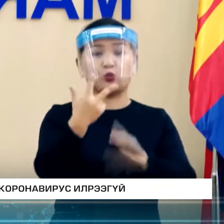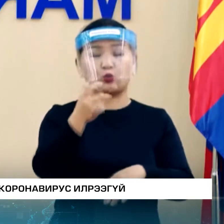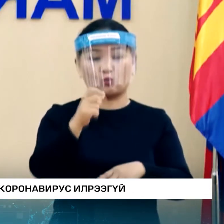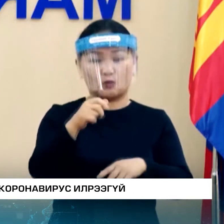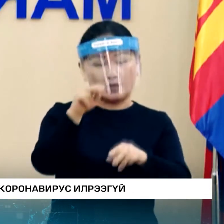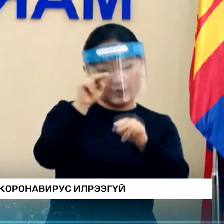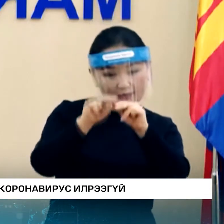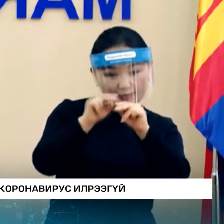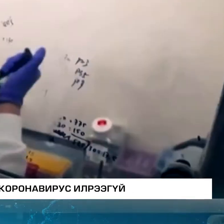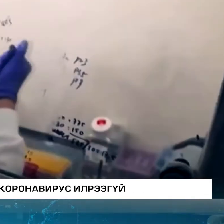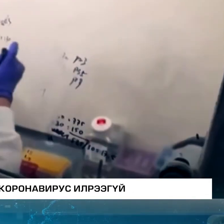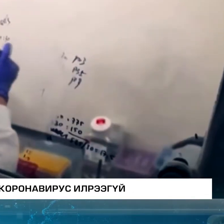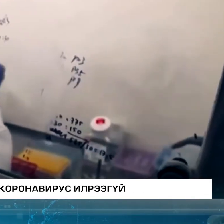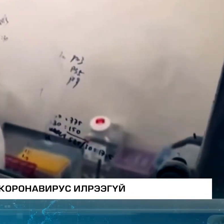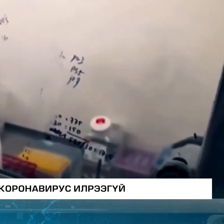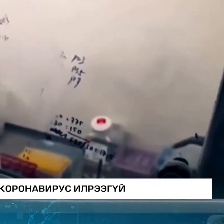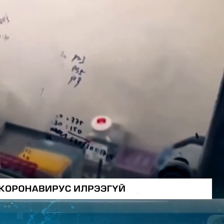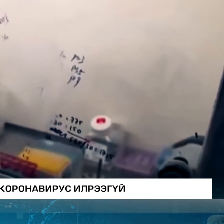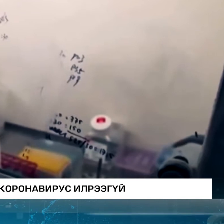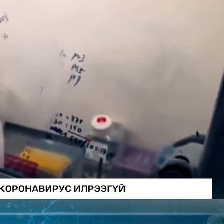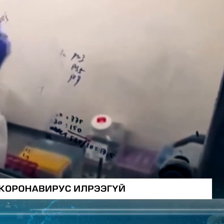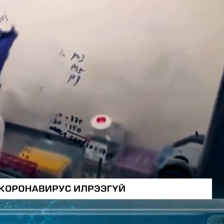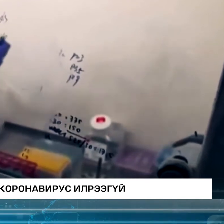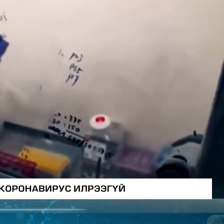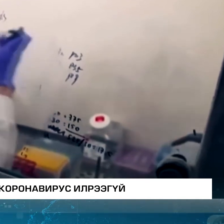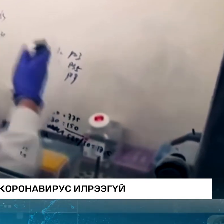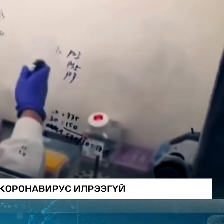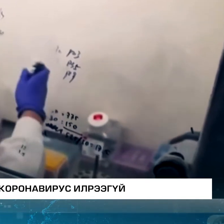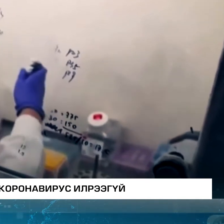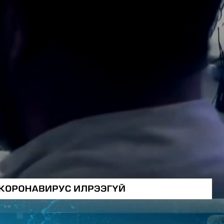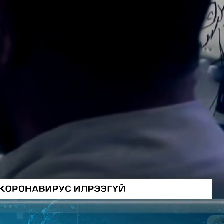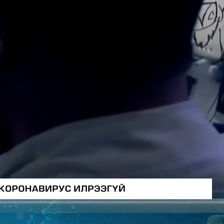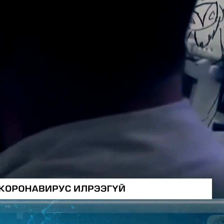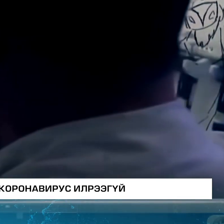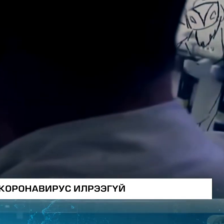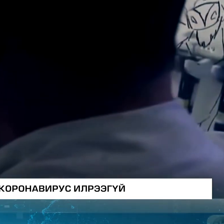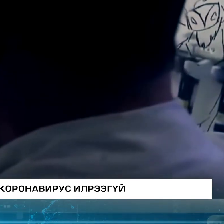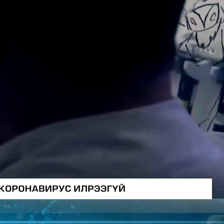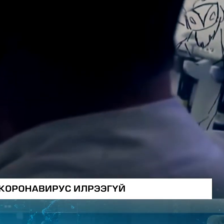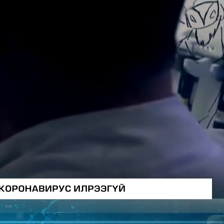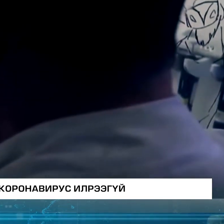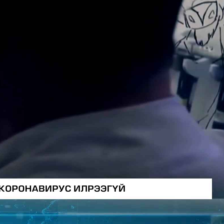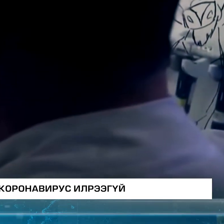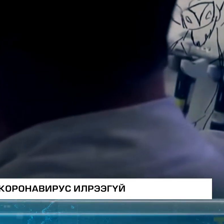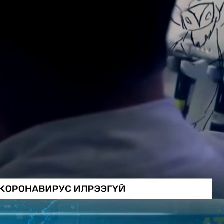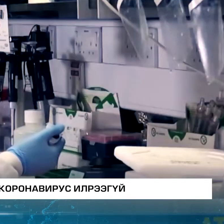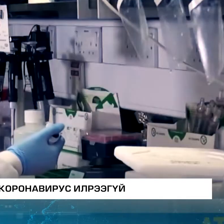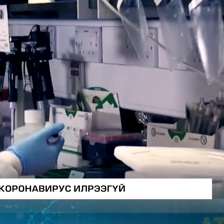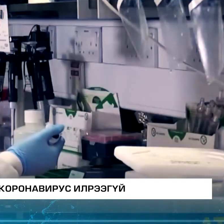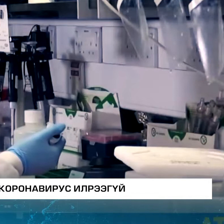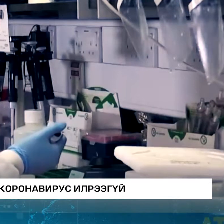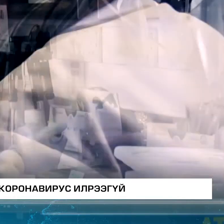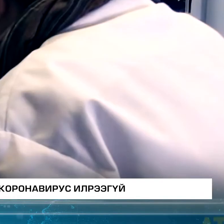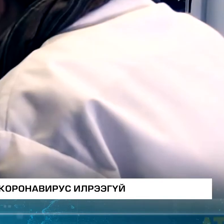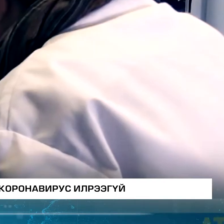хусаа дууссан байна. Дэлхийд дахинд өнөөдрийн байдлаар коронавирусээр 19 сая 736 мянган хүн өвчил, 733